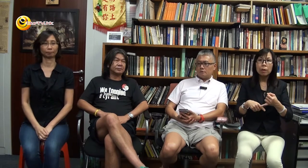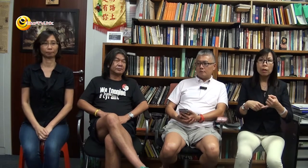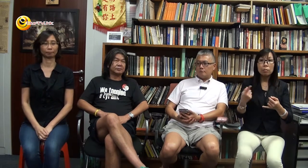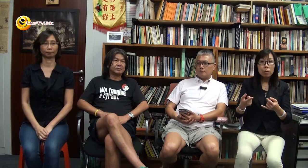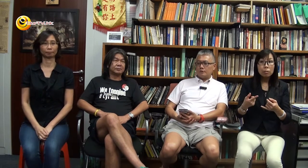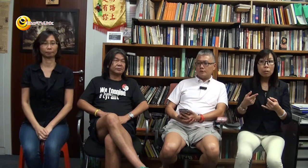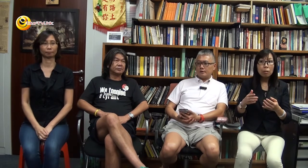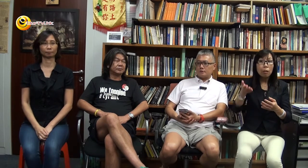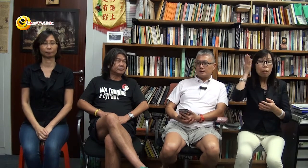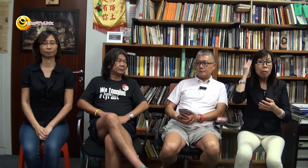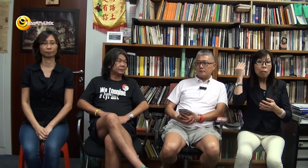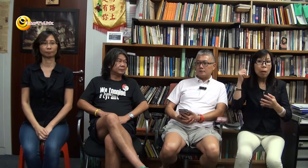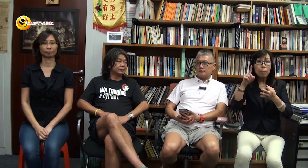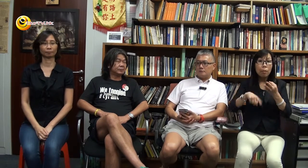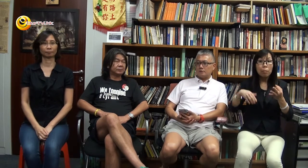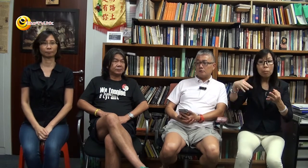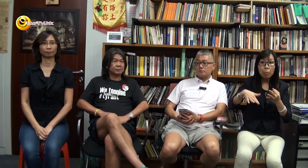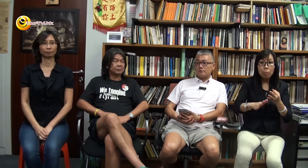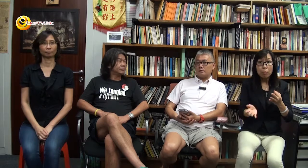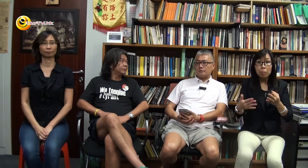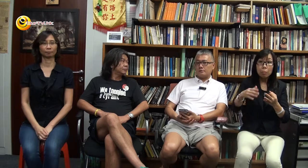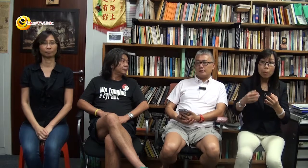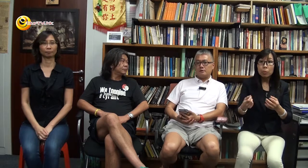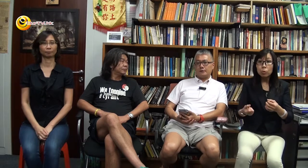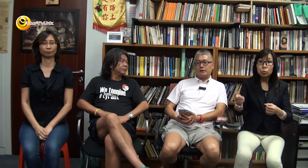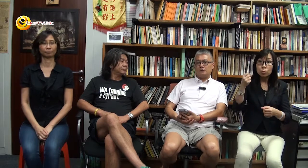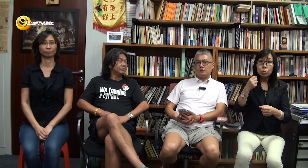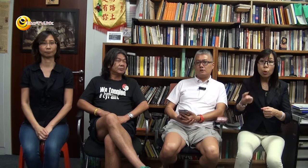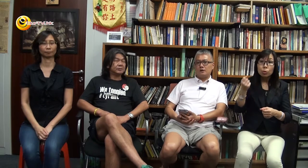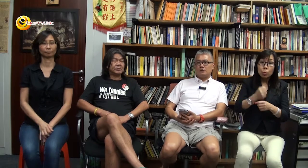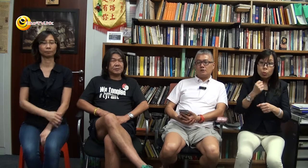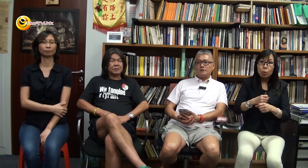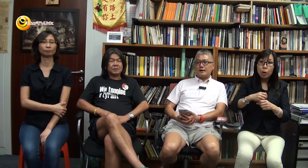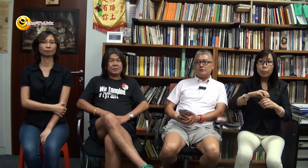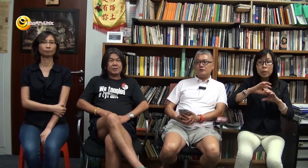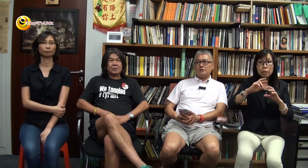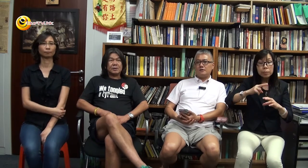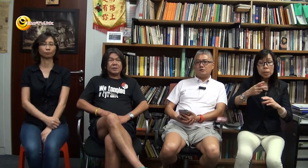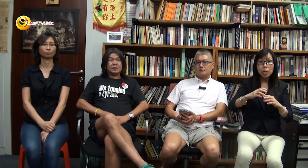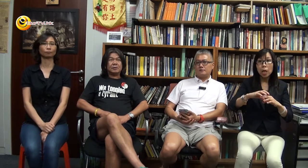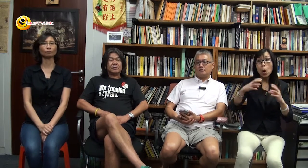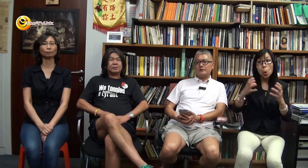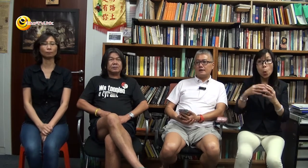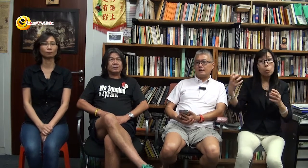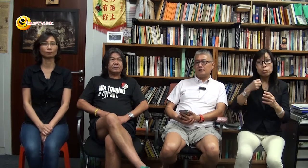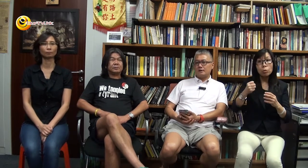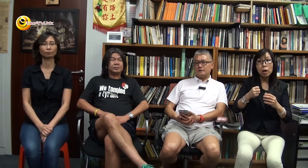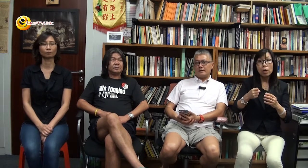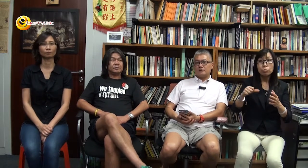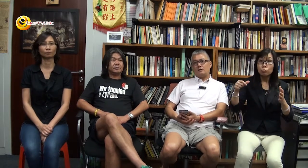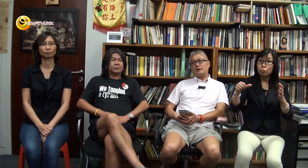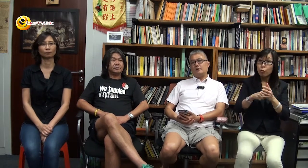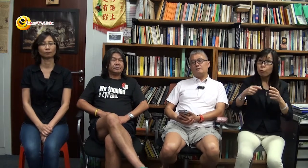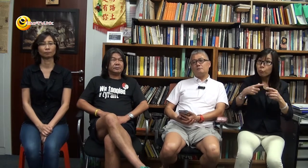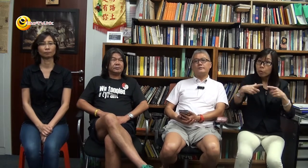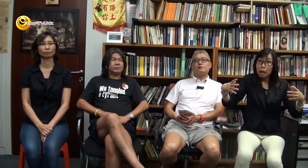竟阿劉江華會唔會即係作為民政事務局局長，成為咗依一個民建聯最大嘅選舉資源同埋選舉機器咧？大